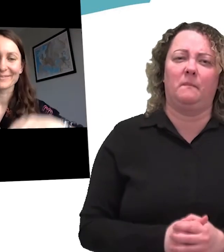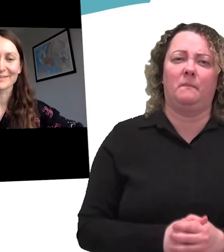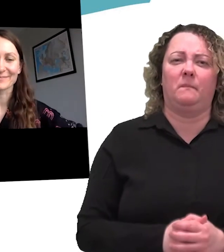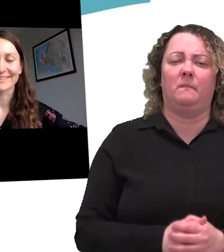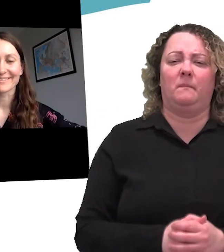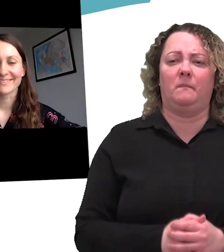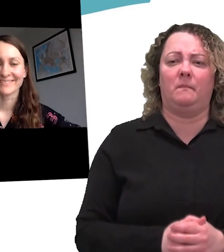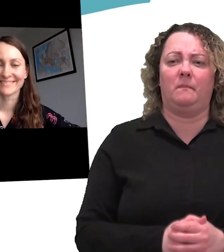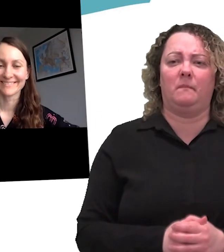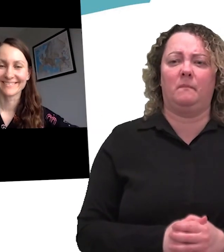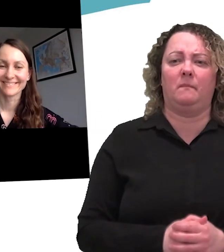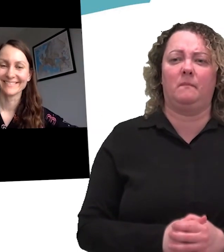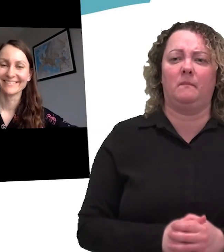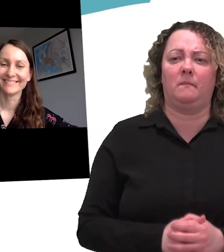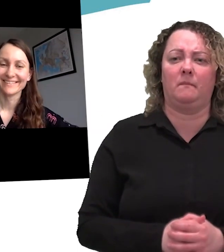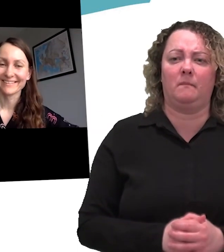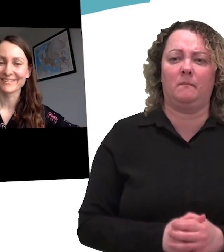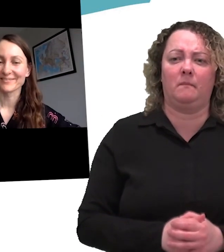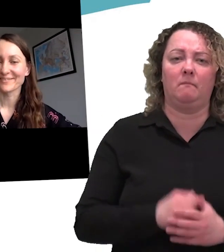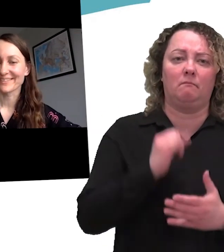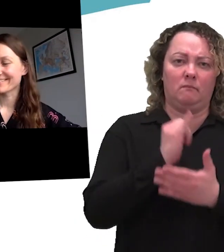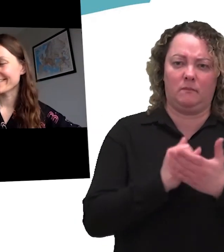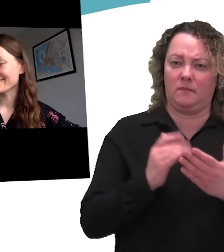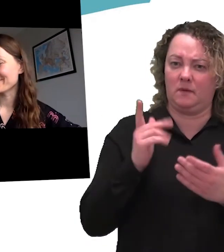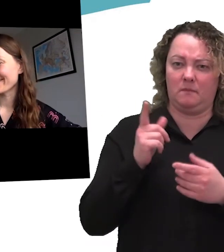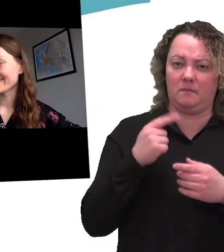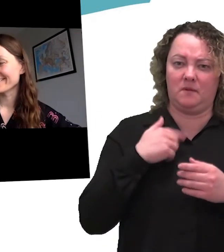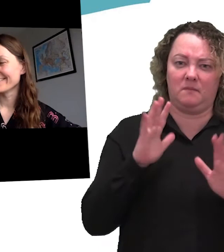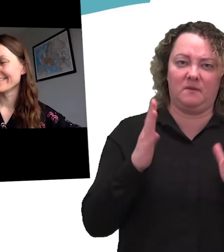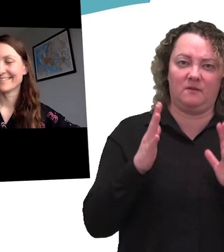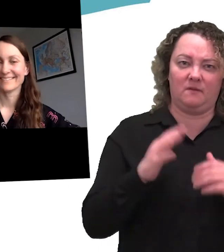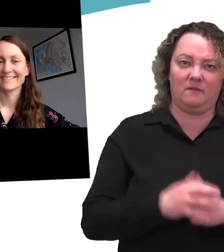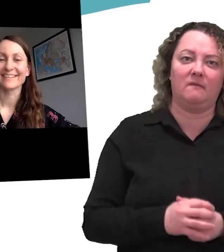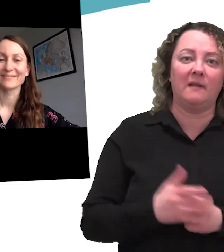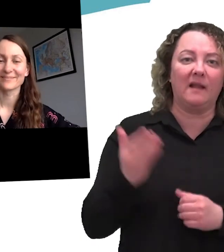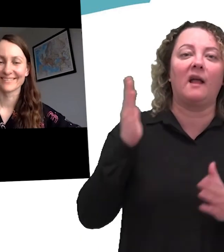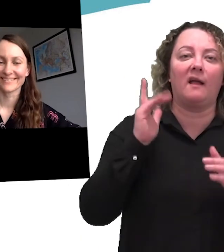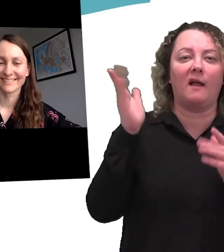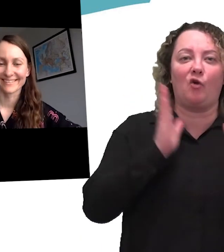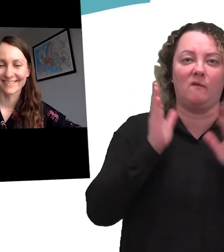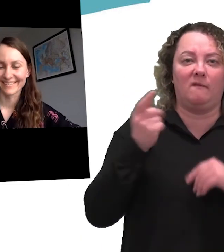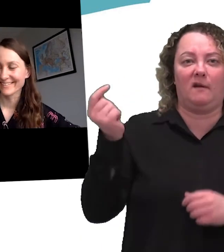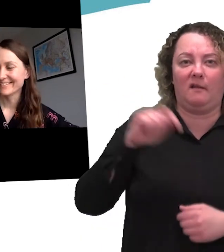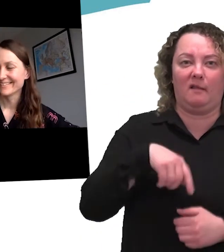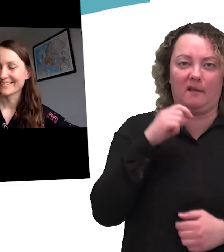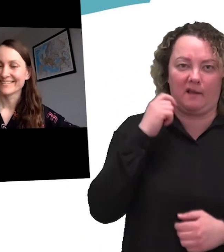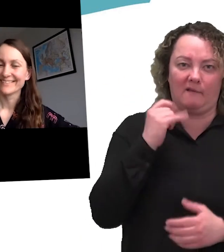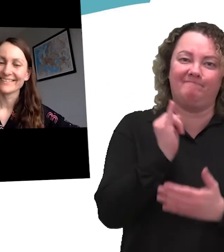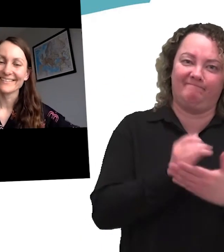Mhm. Kad jie pas mane atėjo į konferenciją. Apie saldumynus, taip. Taip.